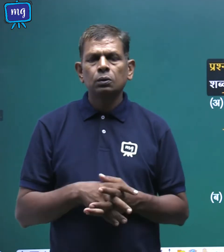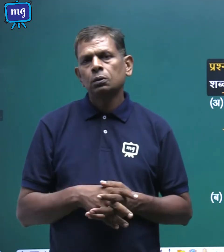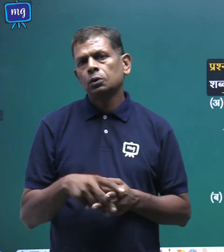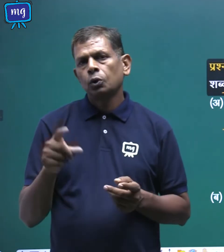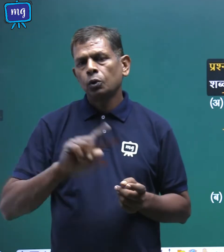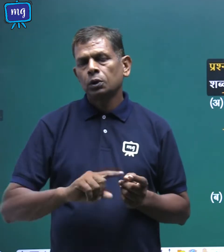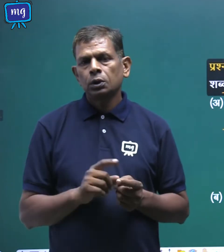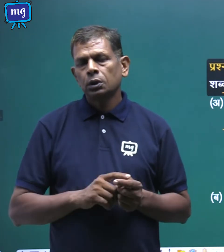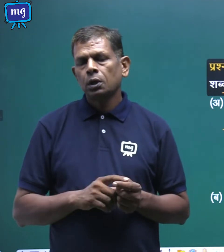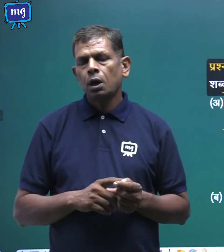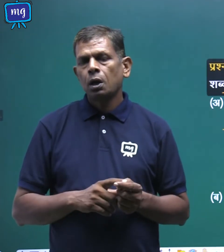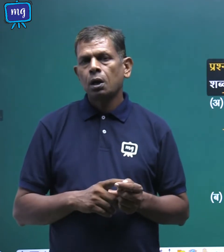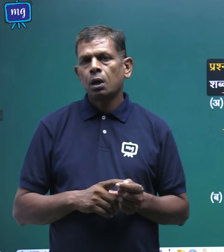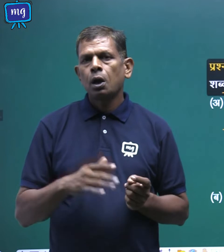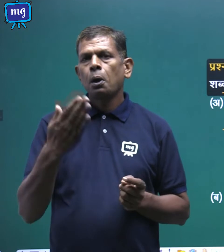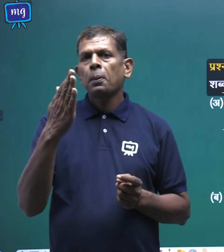तो उसकी पत्ती